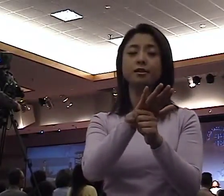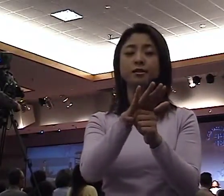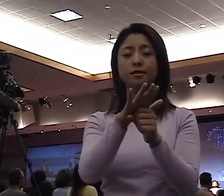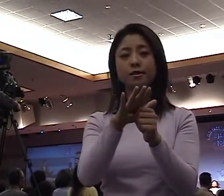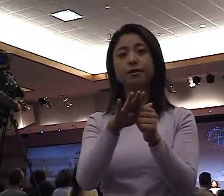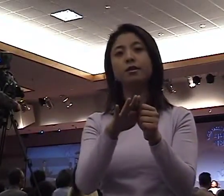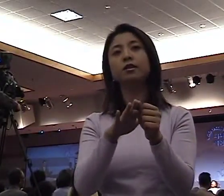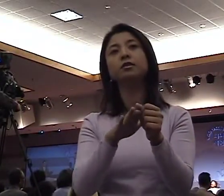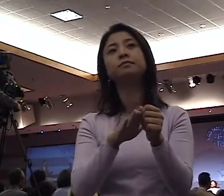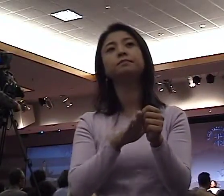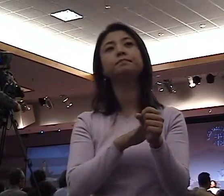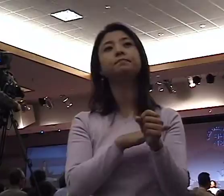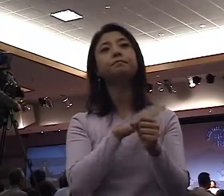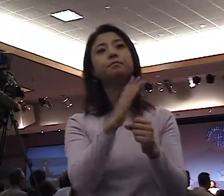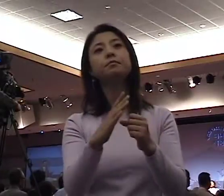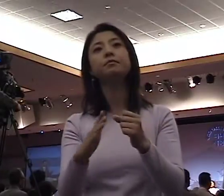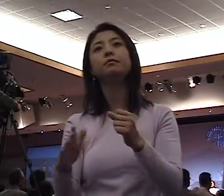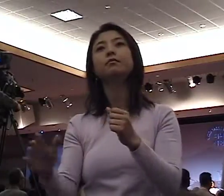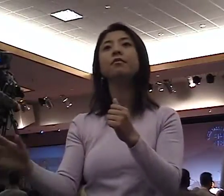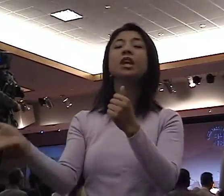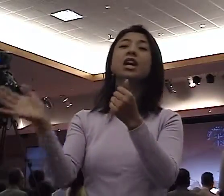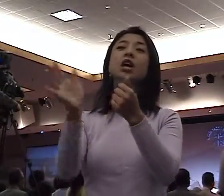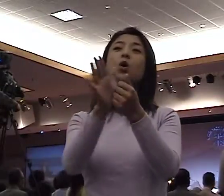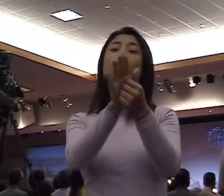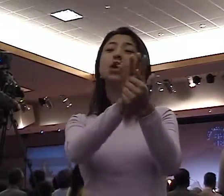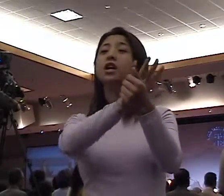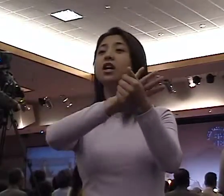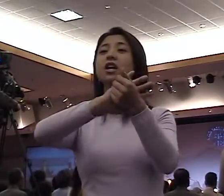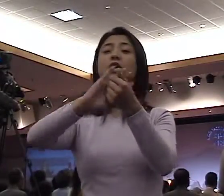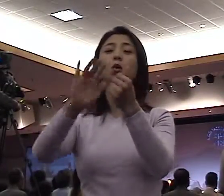사랑. 이 시간에도 위로자 되신 주님,